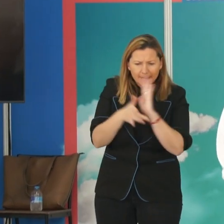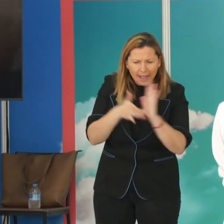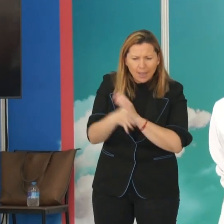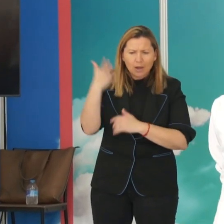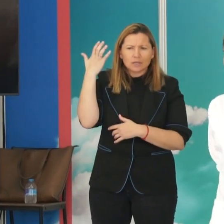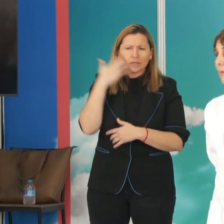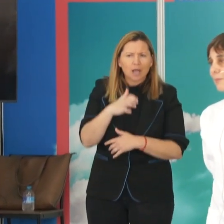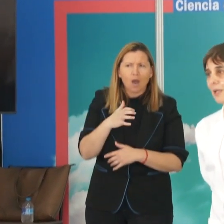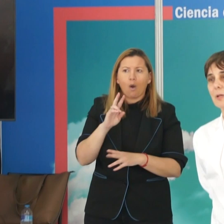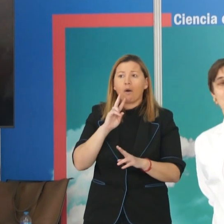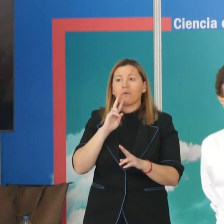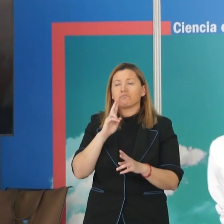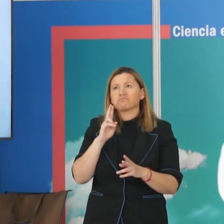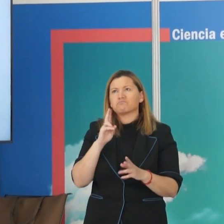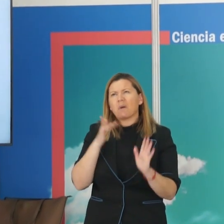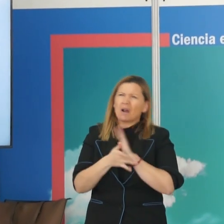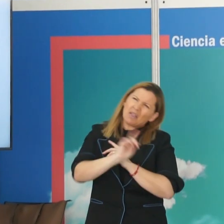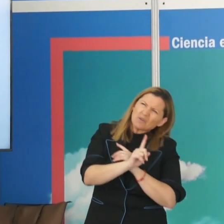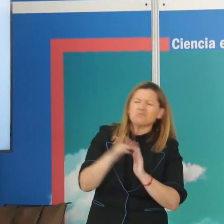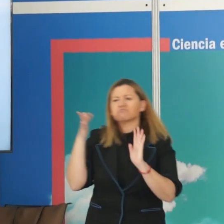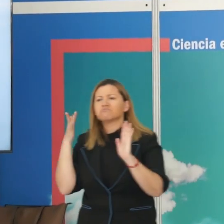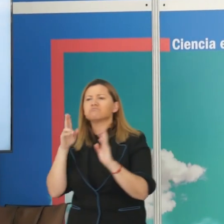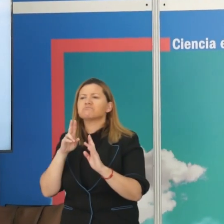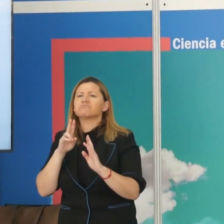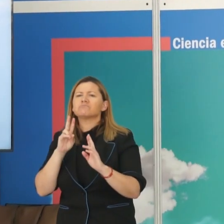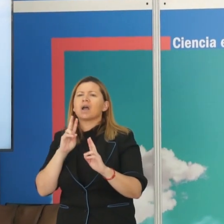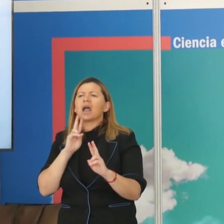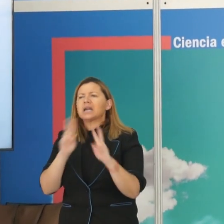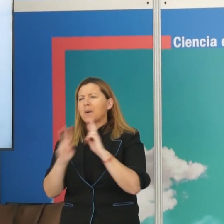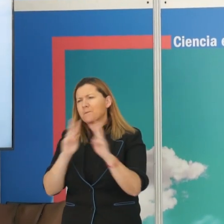sobrenaturales, bueno, respuestas más que explicaciones, sobrenaturales,